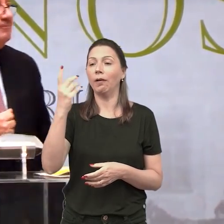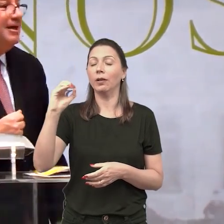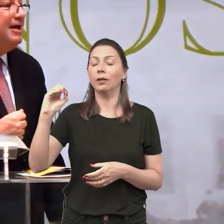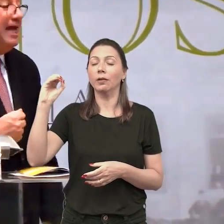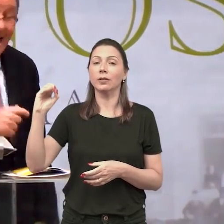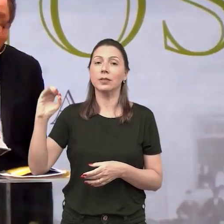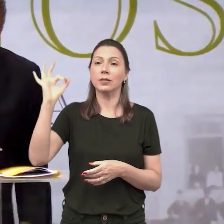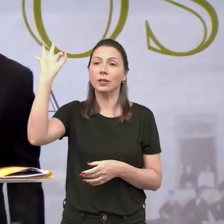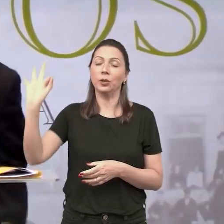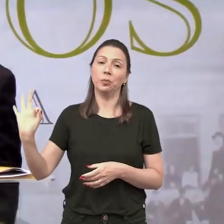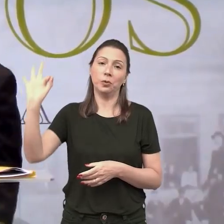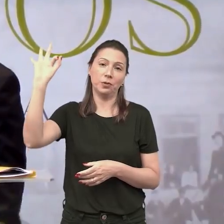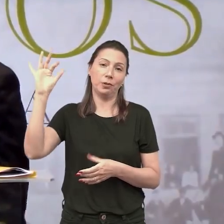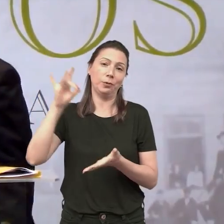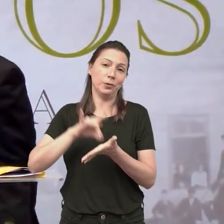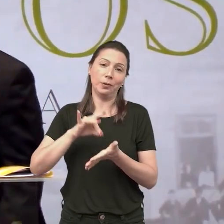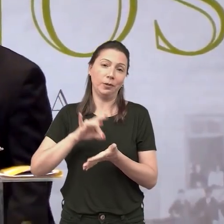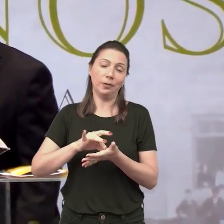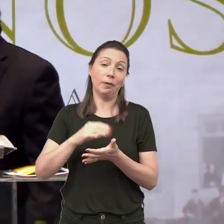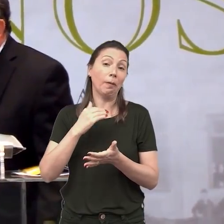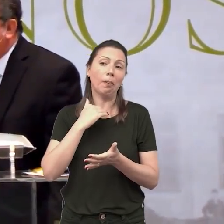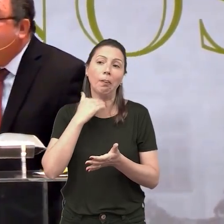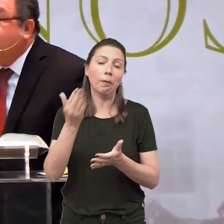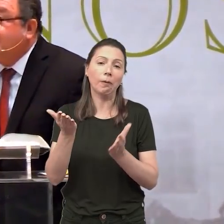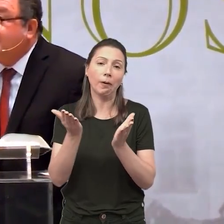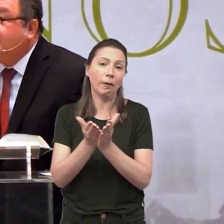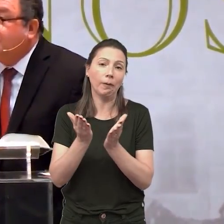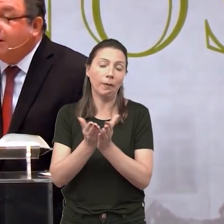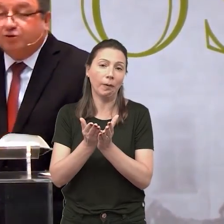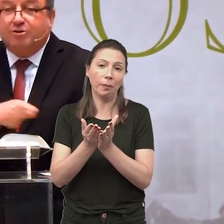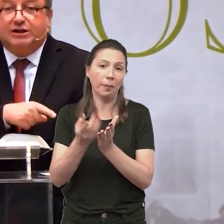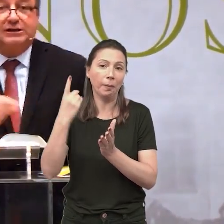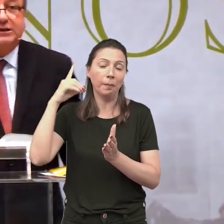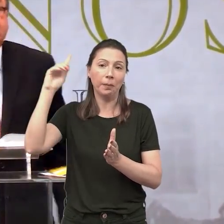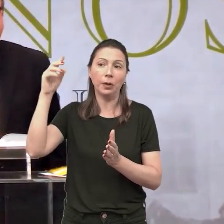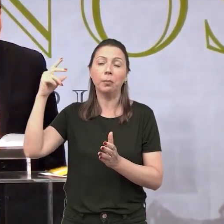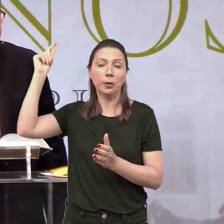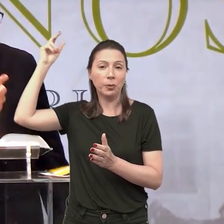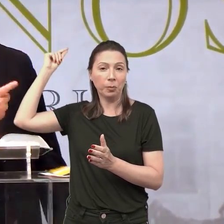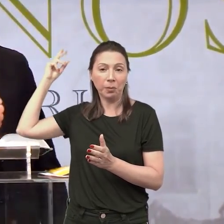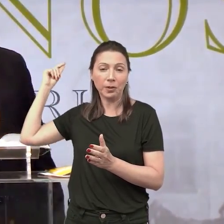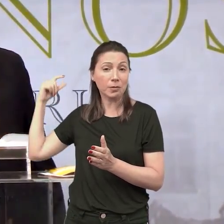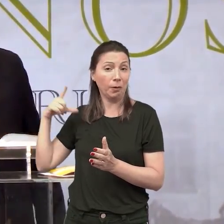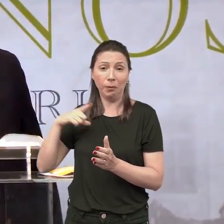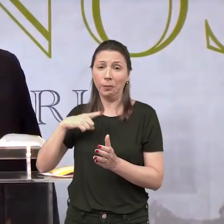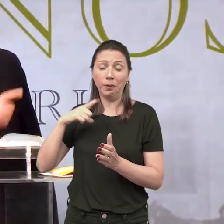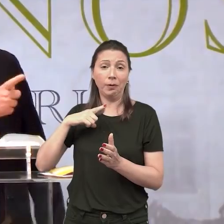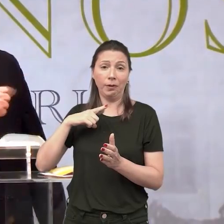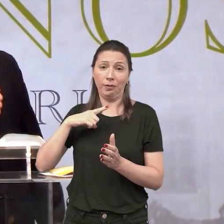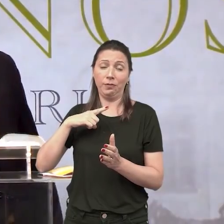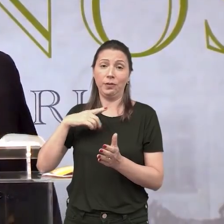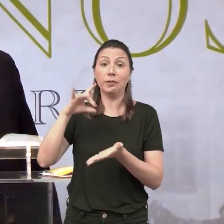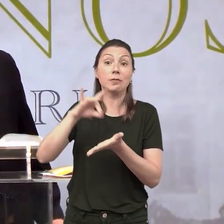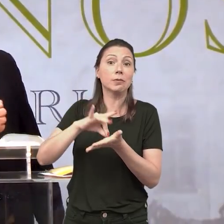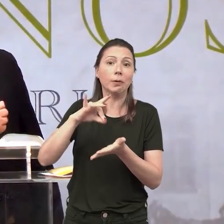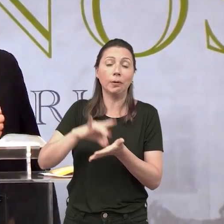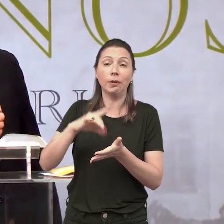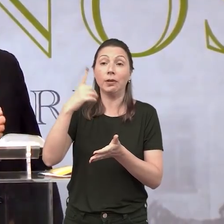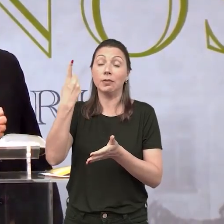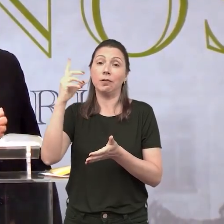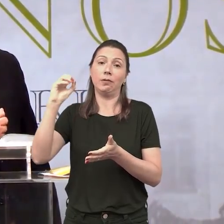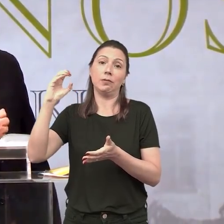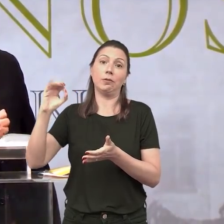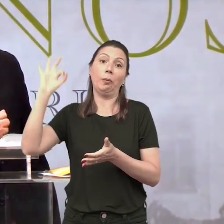certeza. E ninguém na Bíblia, quando tomou uma decisão, teve 100% de certeza. Ninguém.